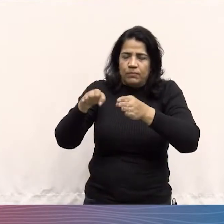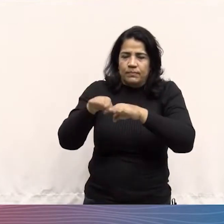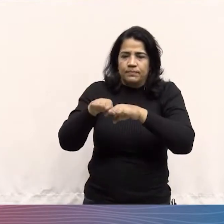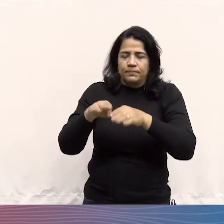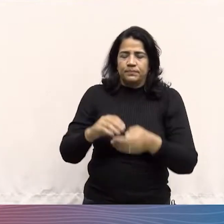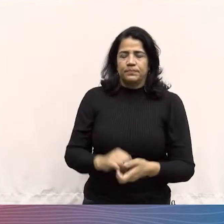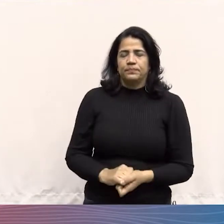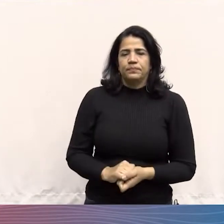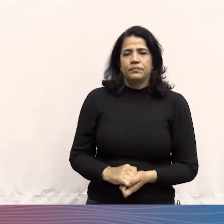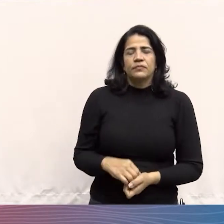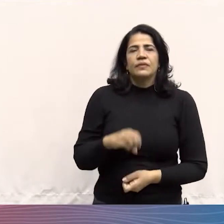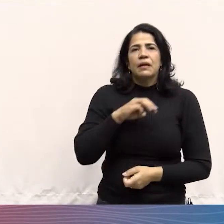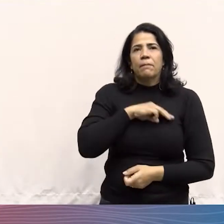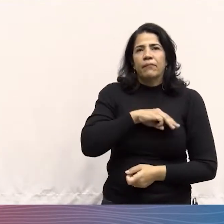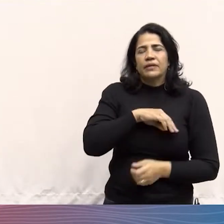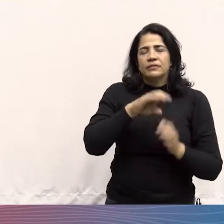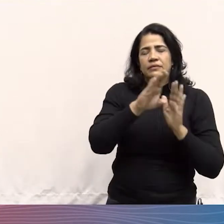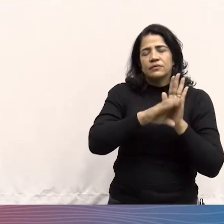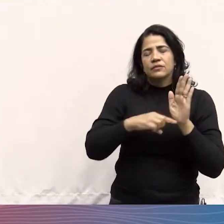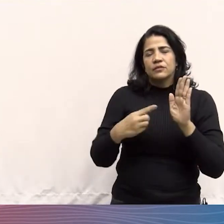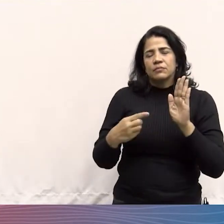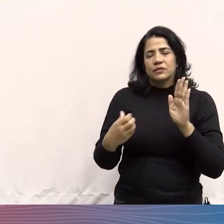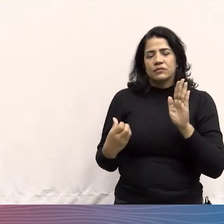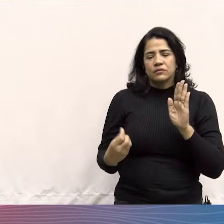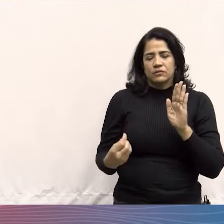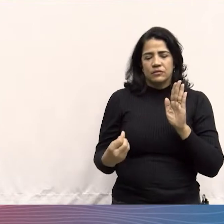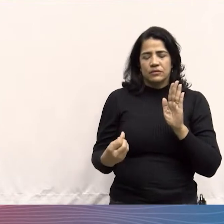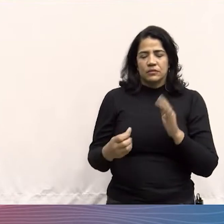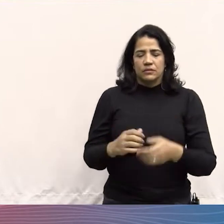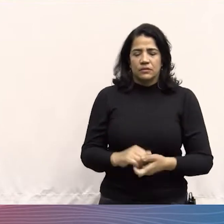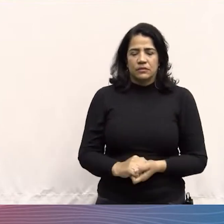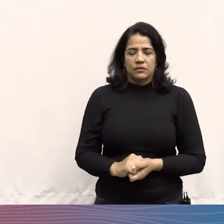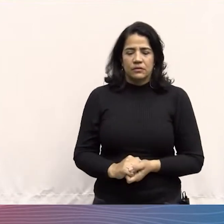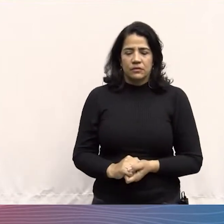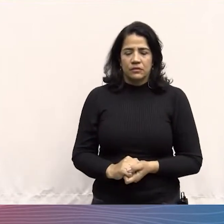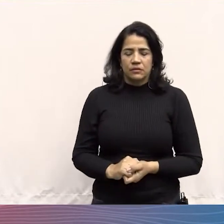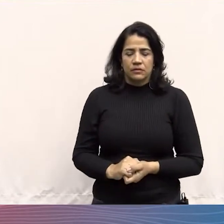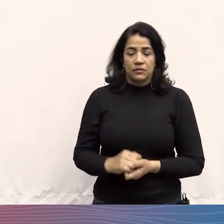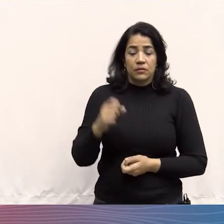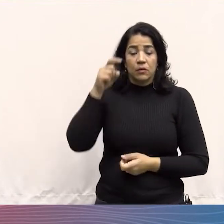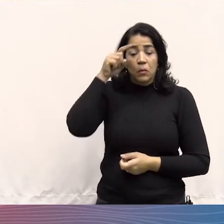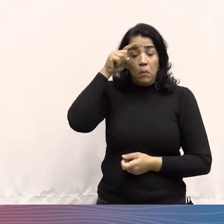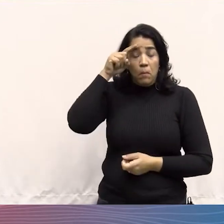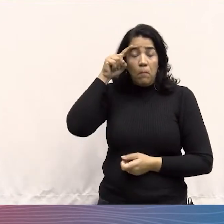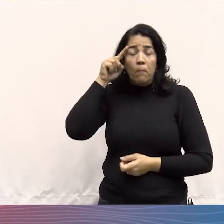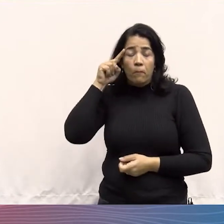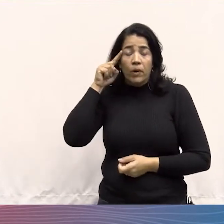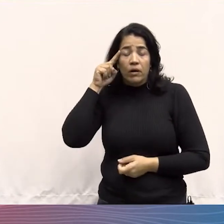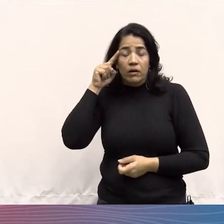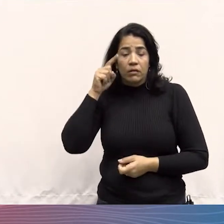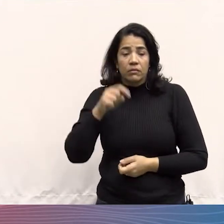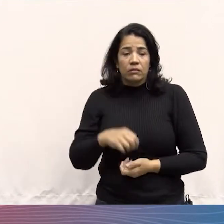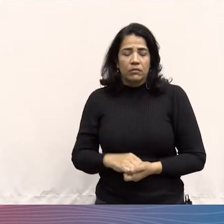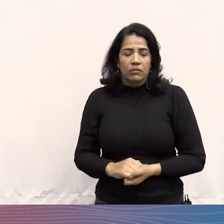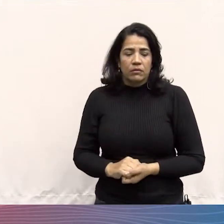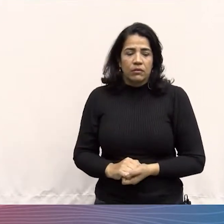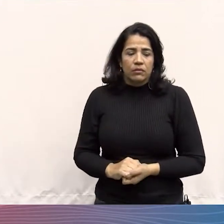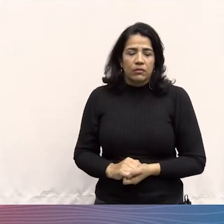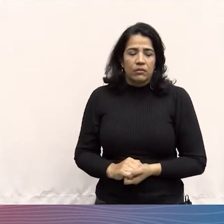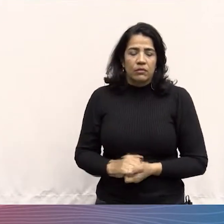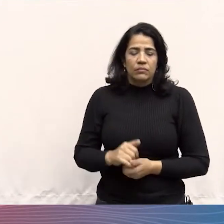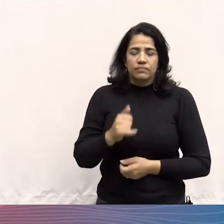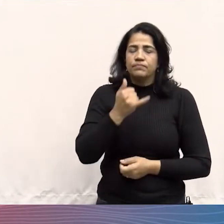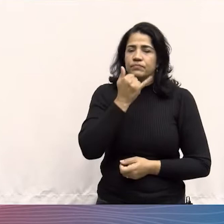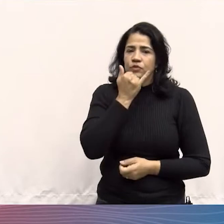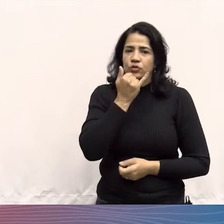Mateus capítulo 16, quando Pedro, por orientação do Pai, disse que ele